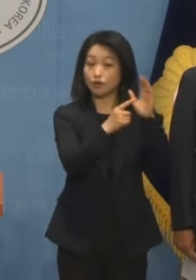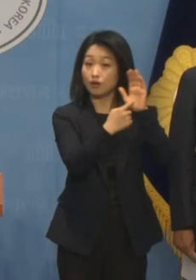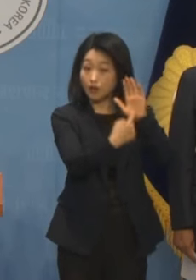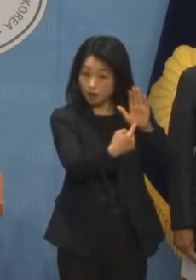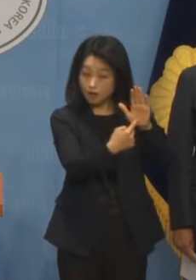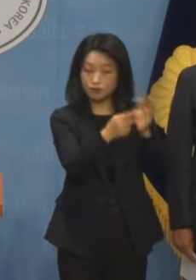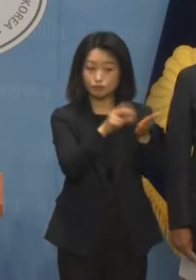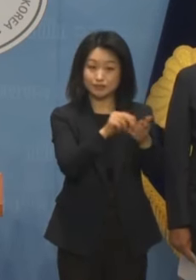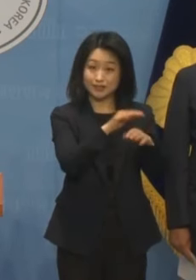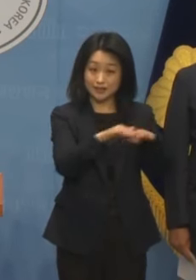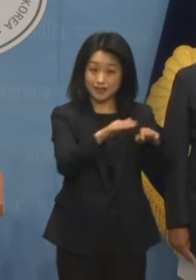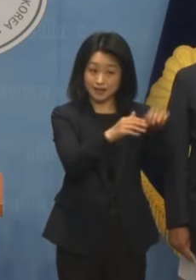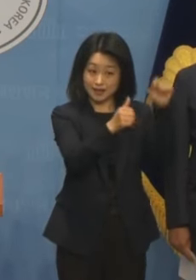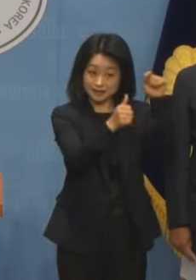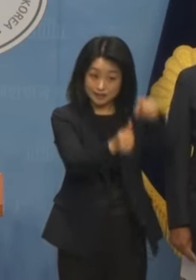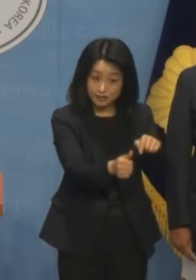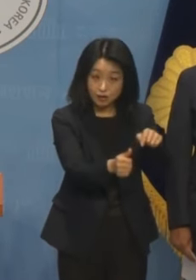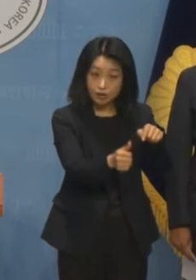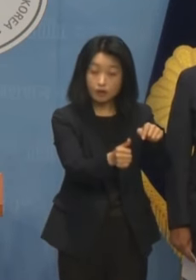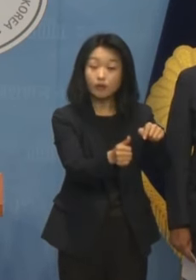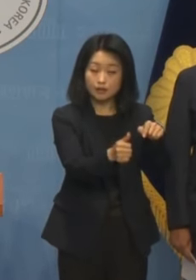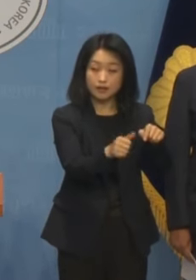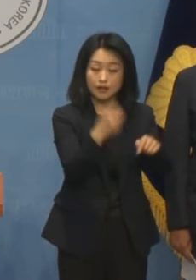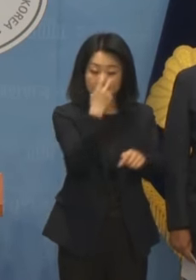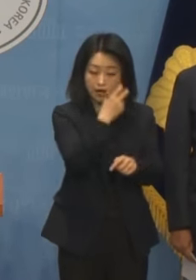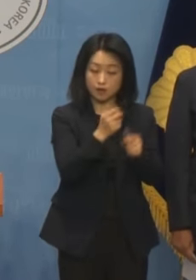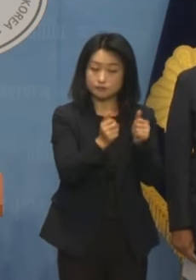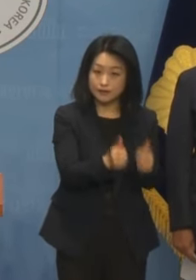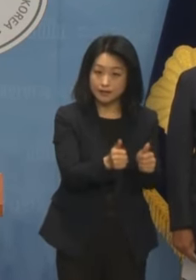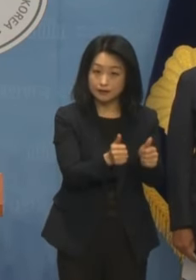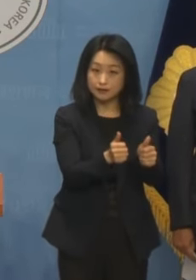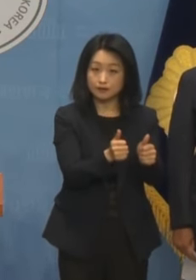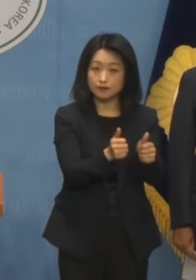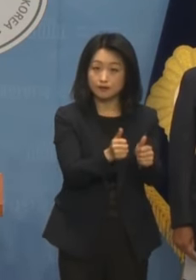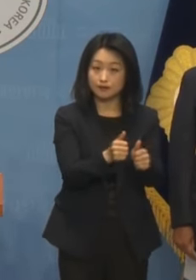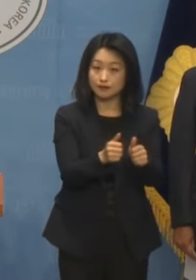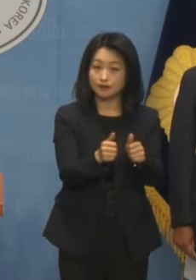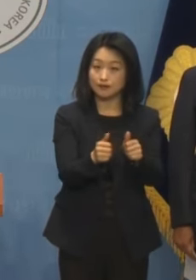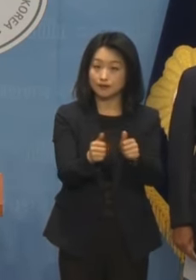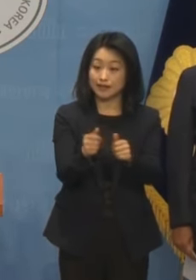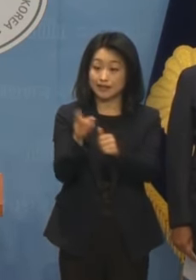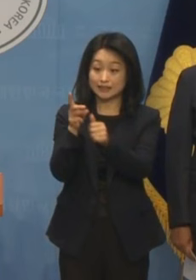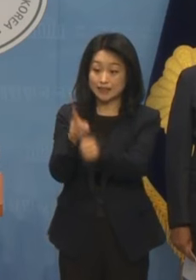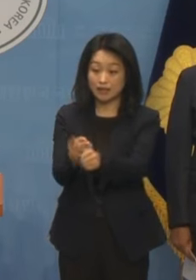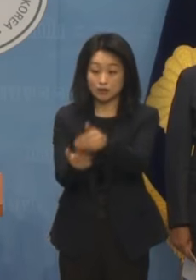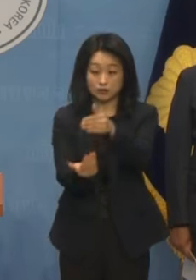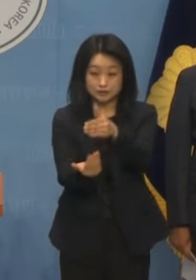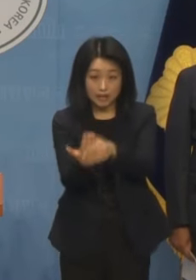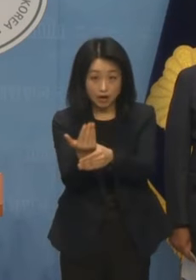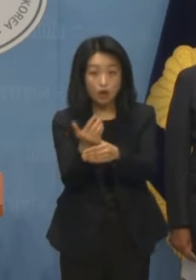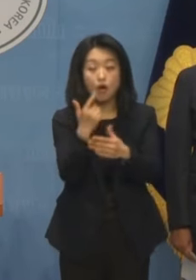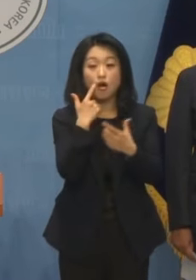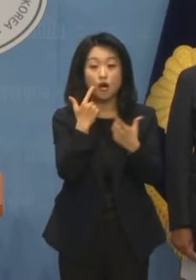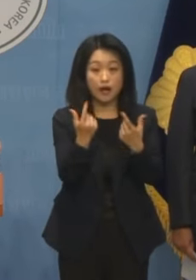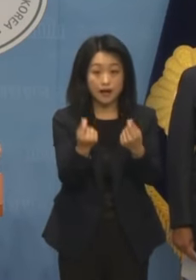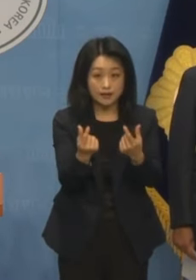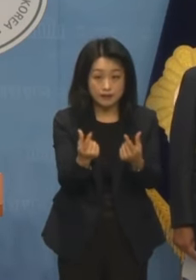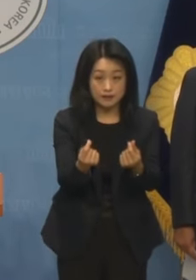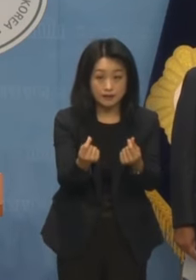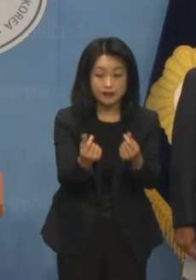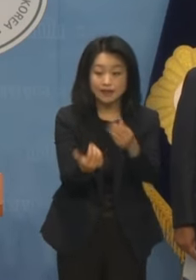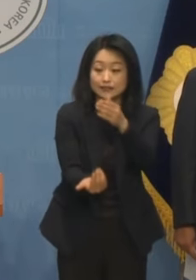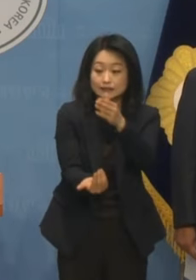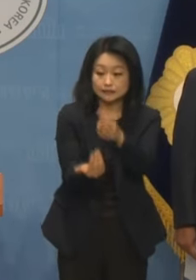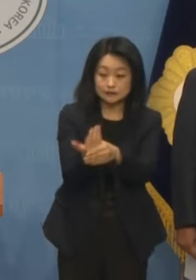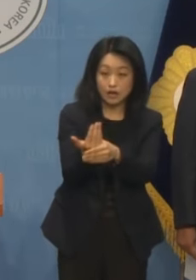대책을 지시한 것, 그리고 검찰에서 이 사건이 테러 사건이라고 하면서